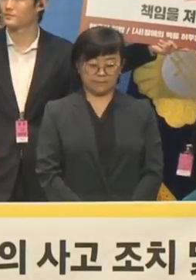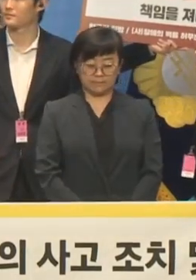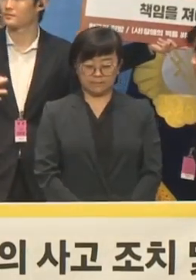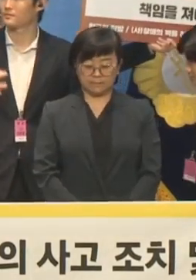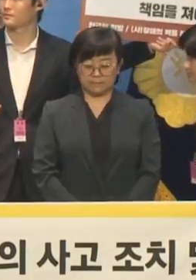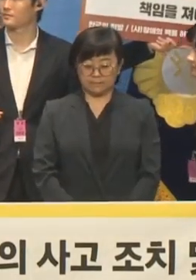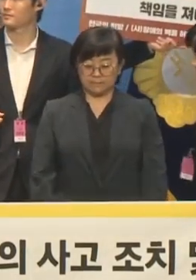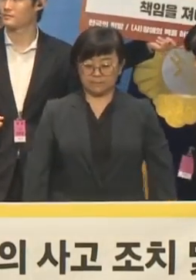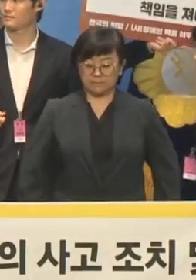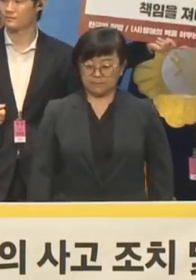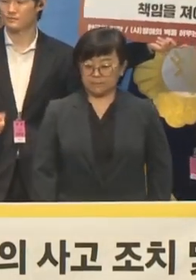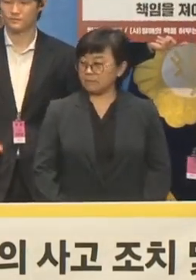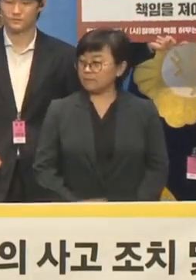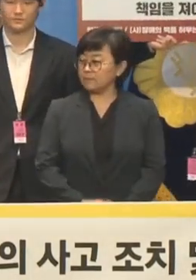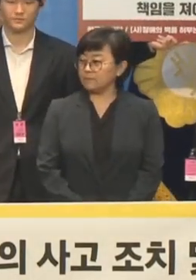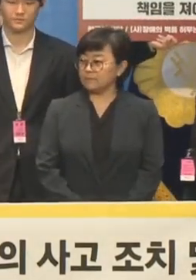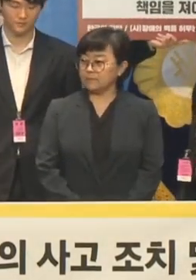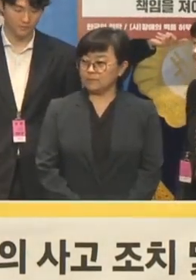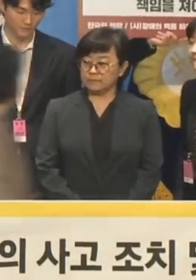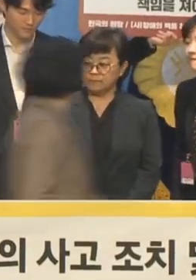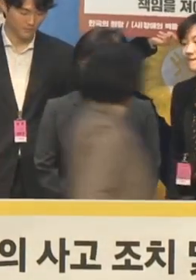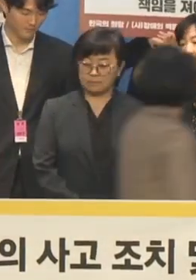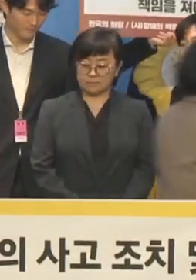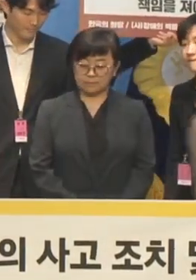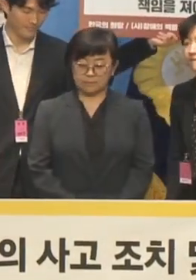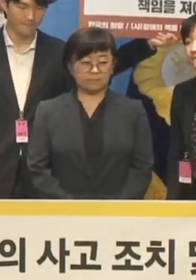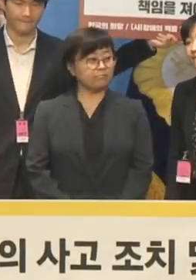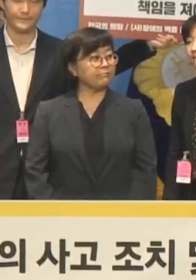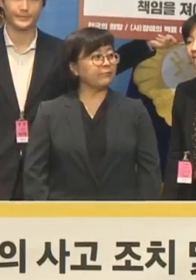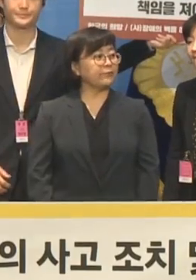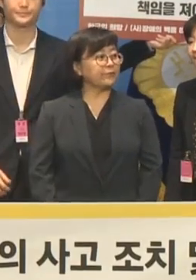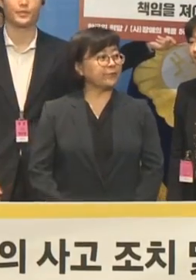1번, 2번, 3번, 제가 4번. 4번.